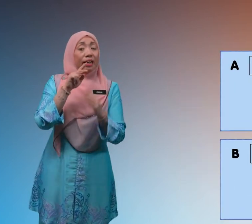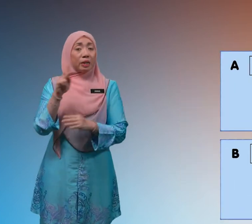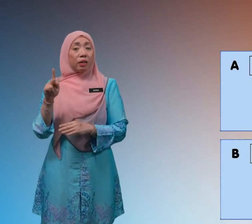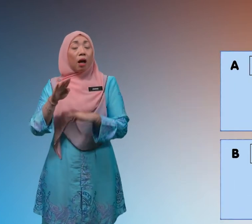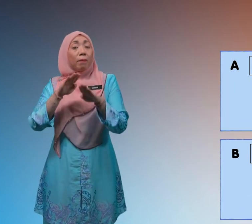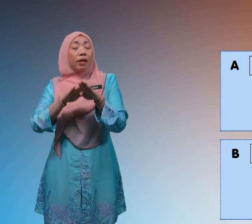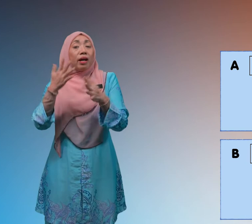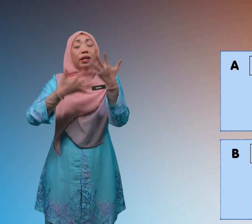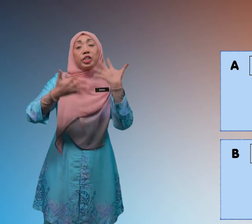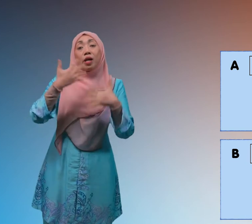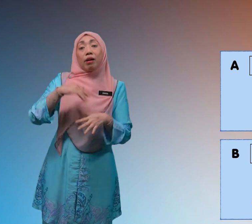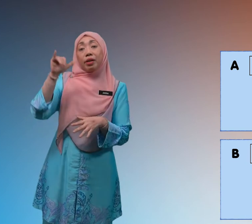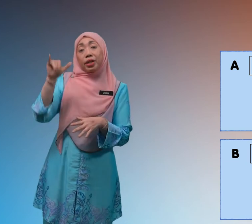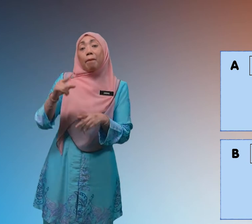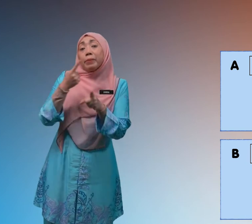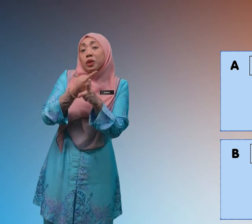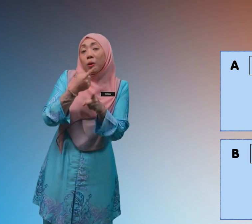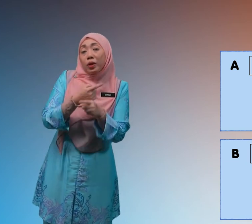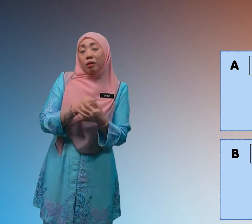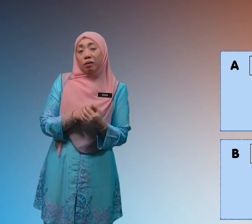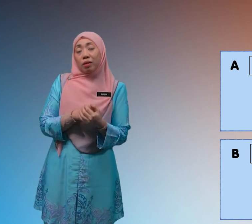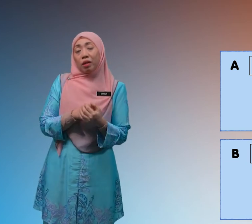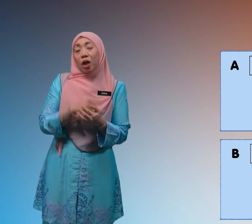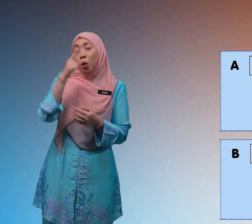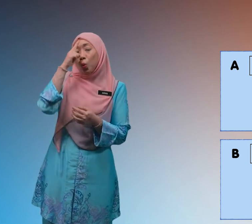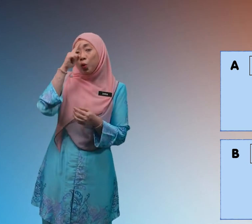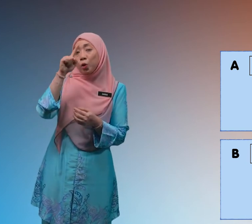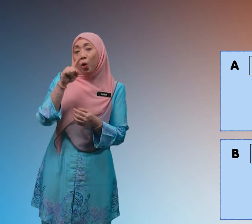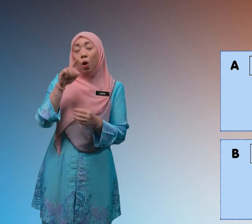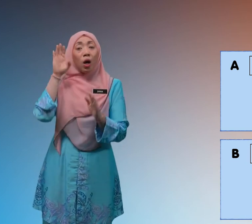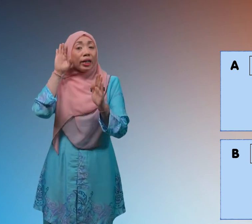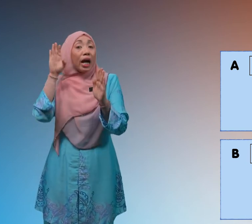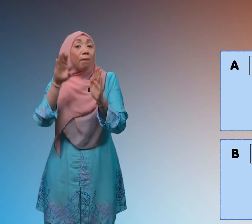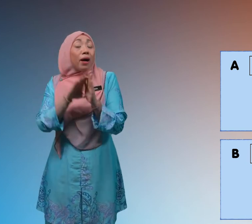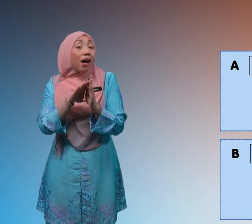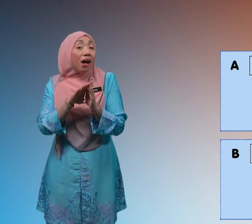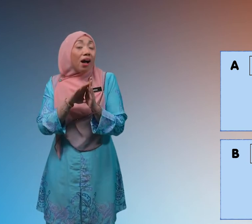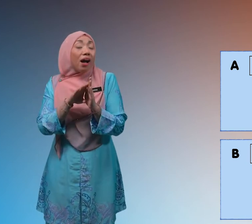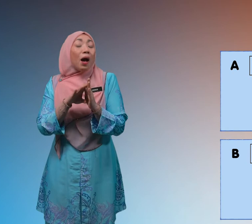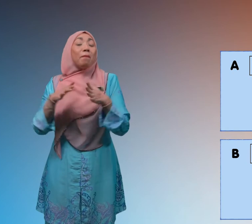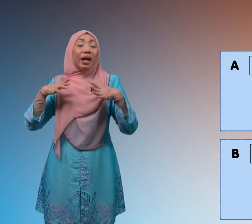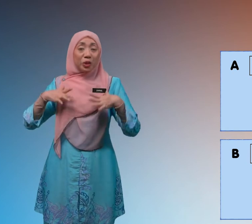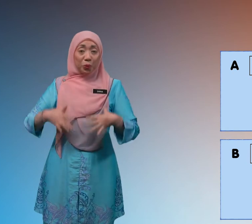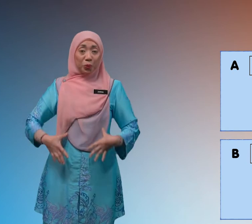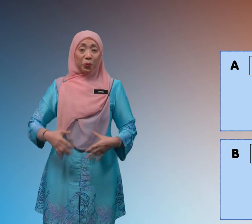Tandakan pada isyarat yang betul untuk gambar baju.